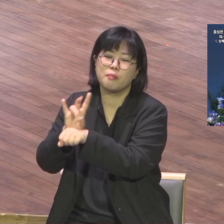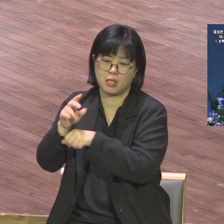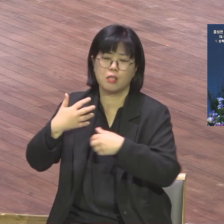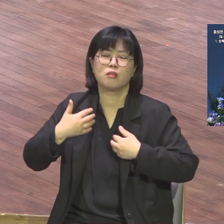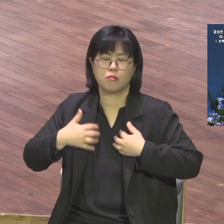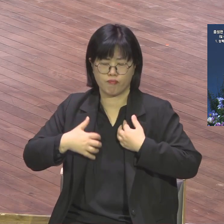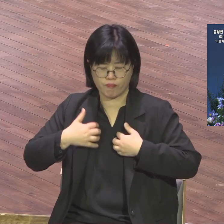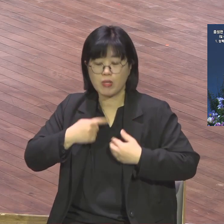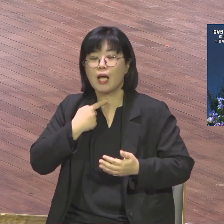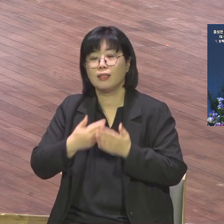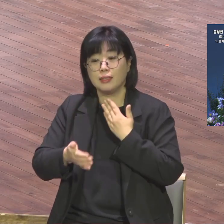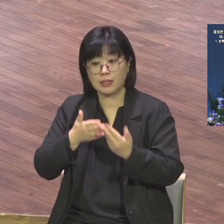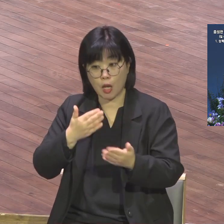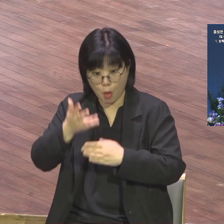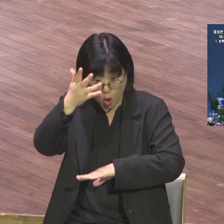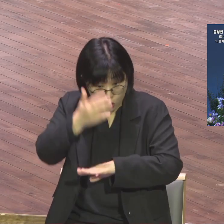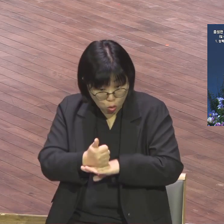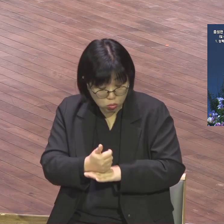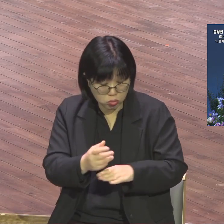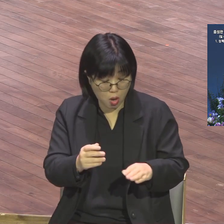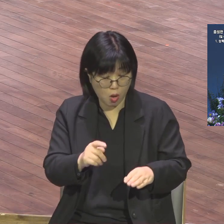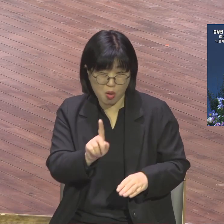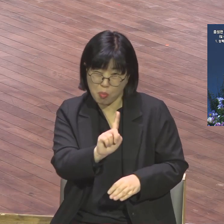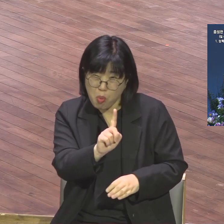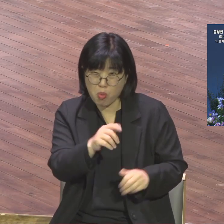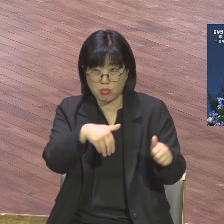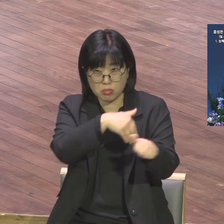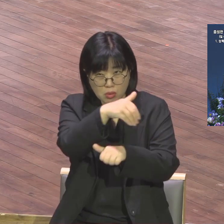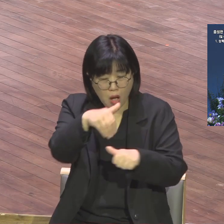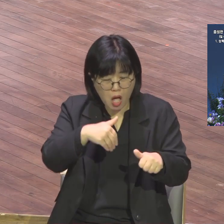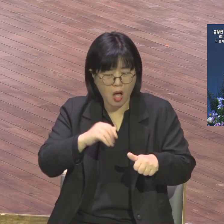모든 환경을 다 뛰어넘었다는 것입니다.